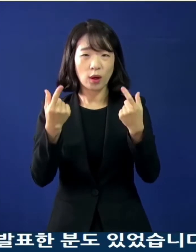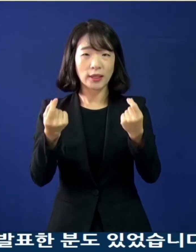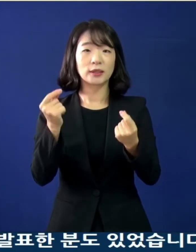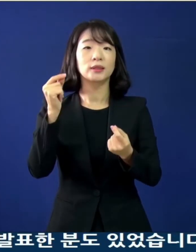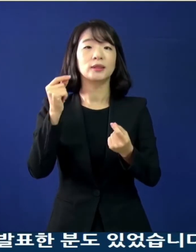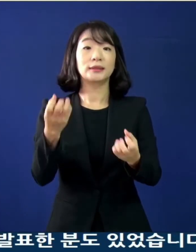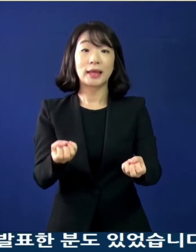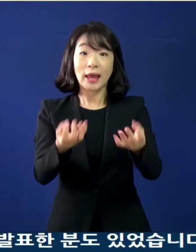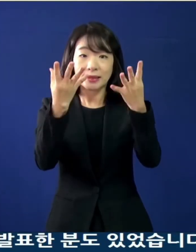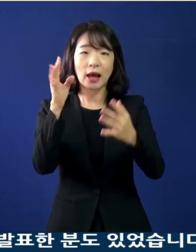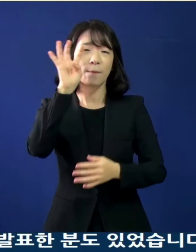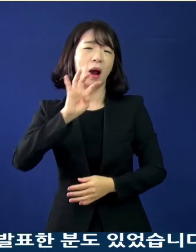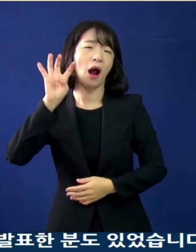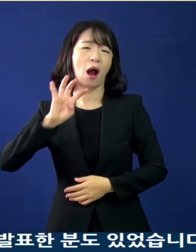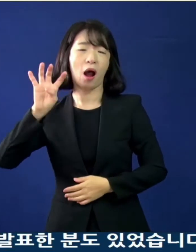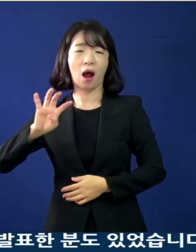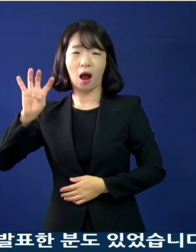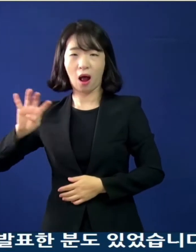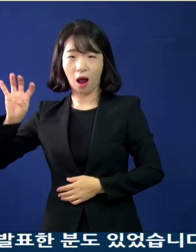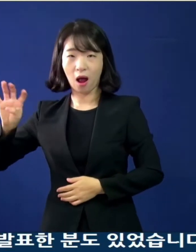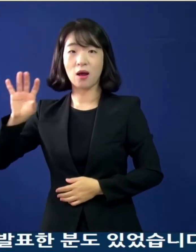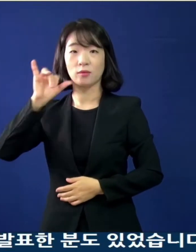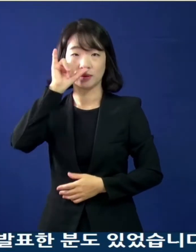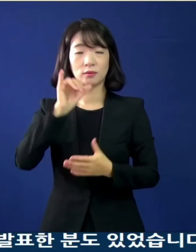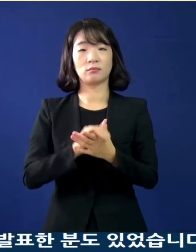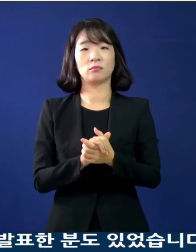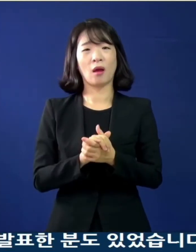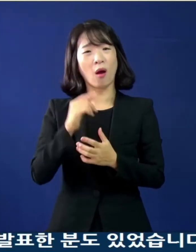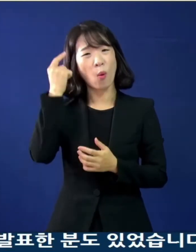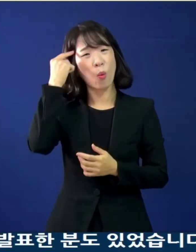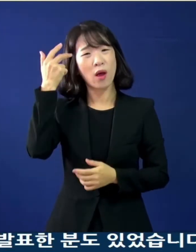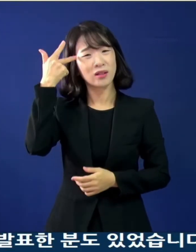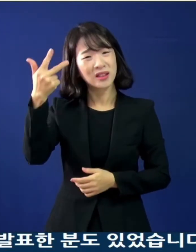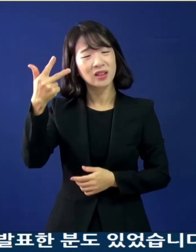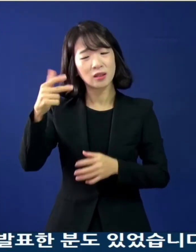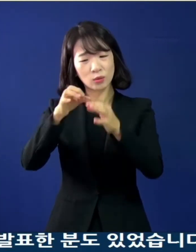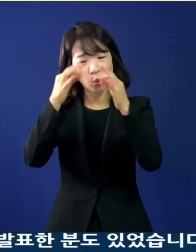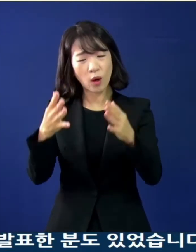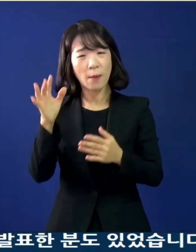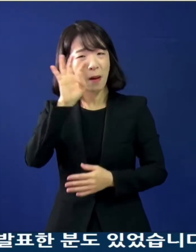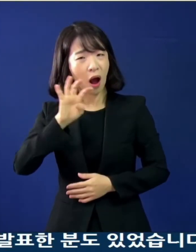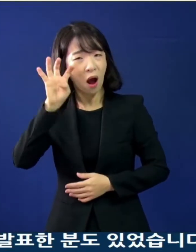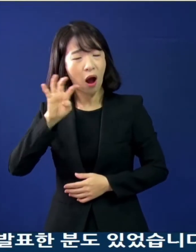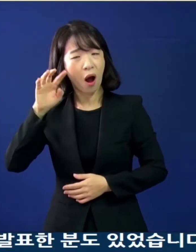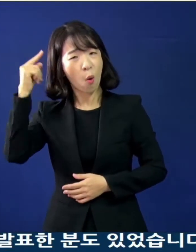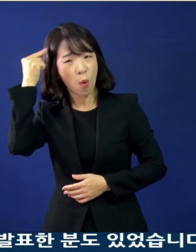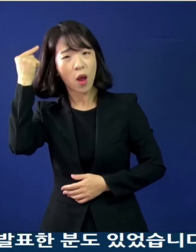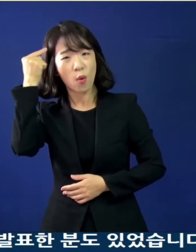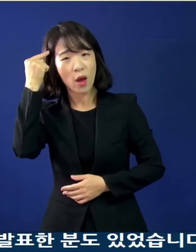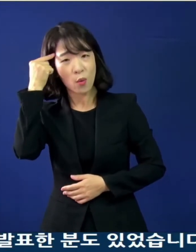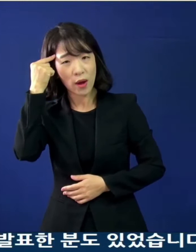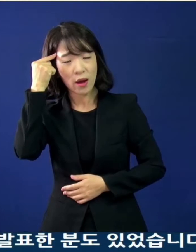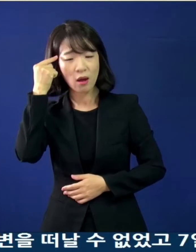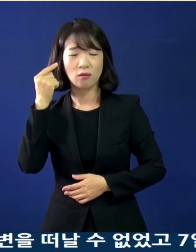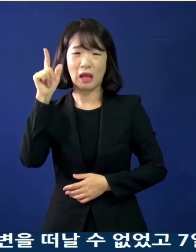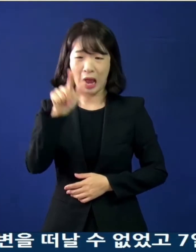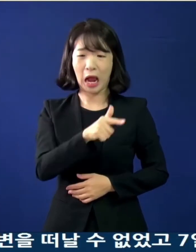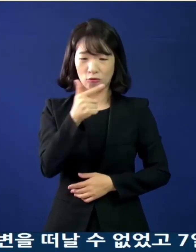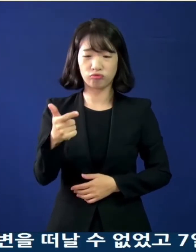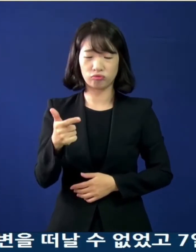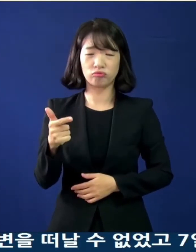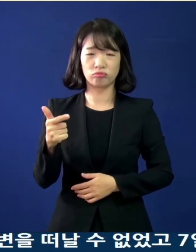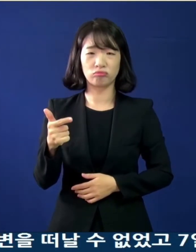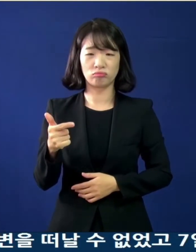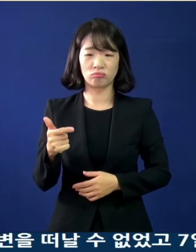같으면 어떠시겠어요? 뭘 7일씩이나 반복해, 한두 번 하다가 관두지 왜 이렇게 우리를